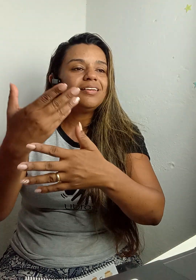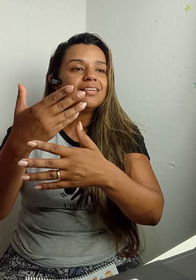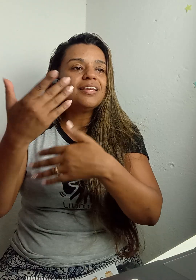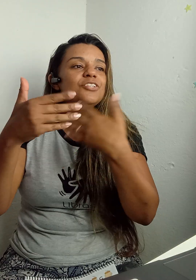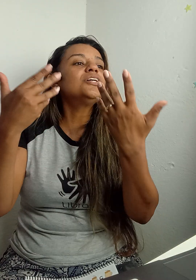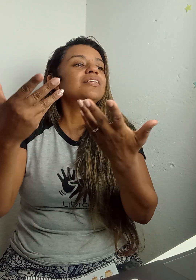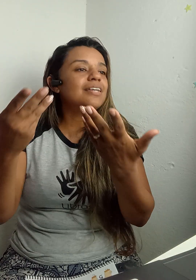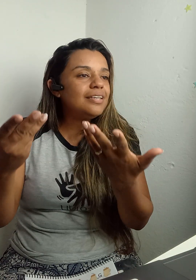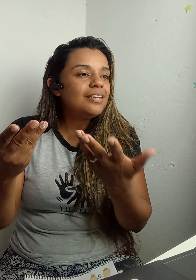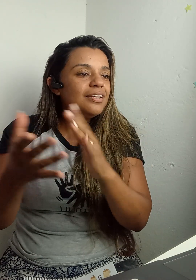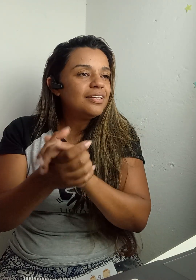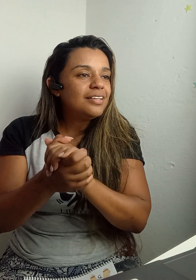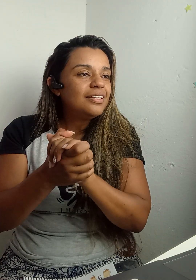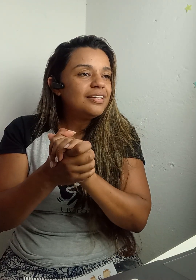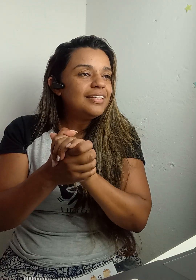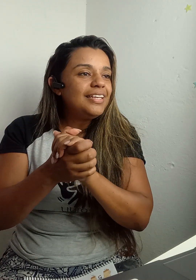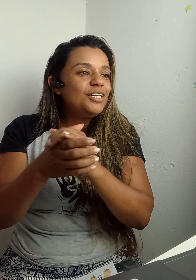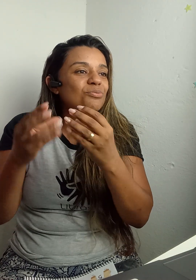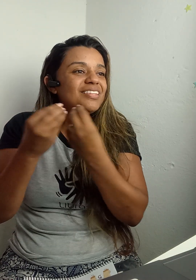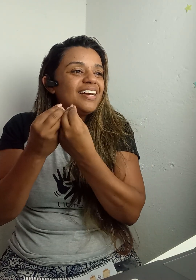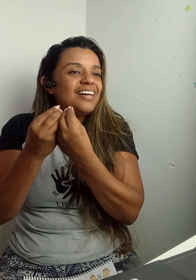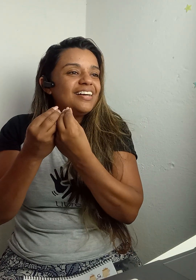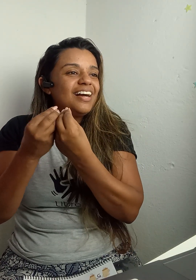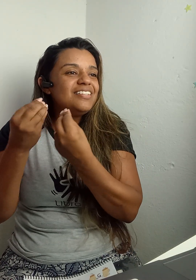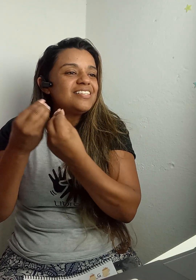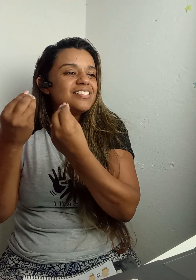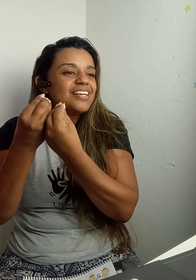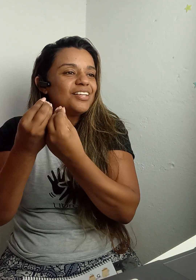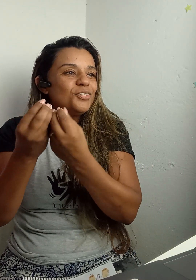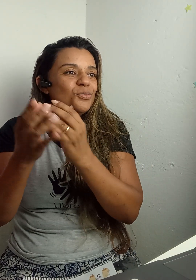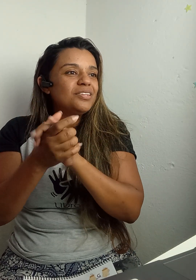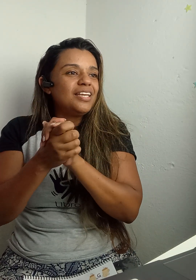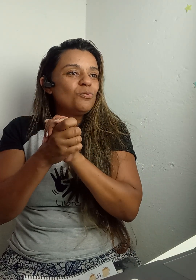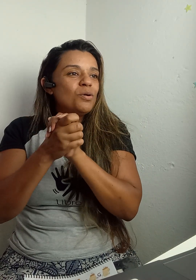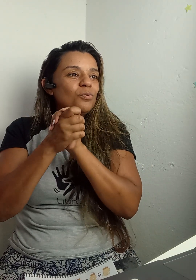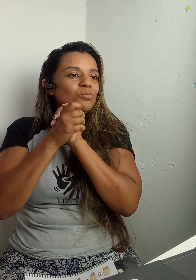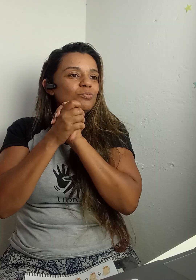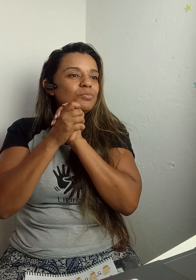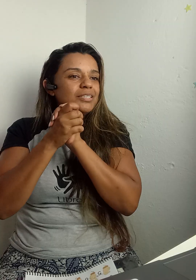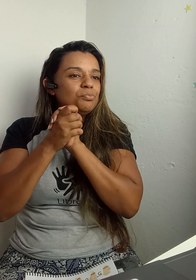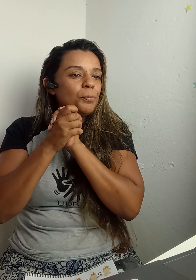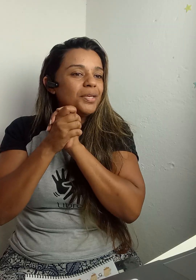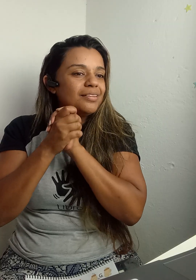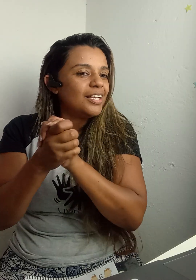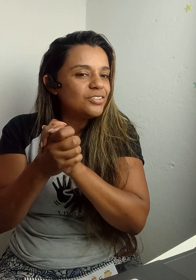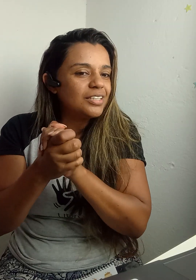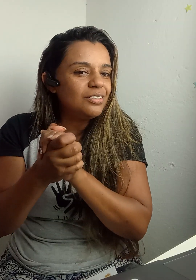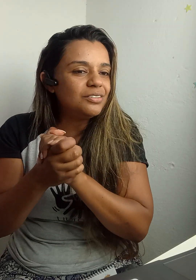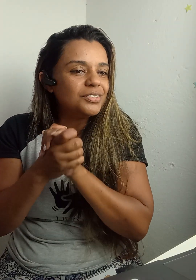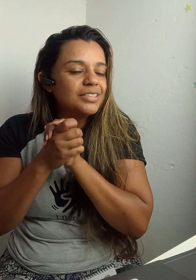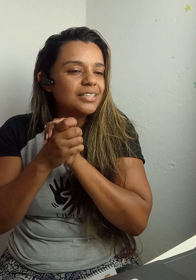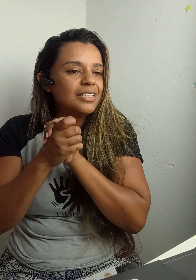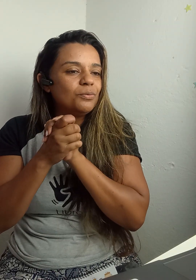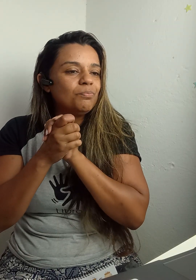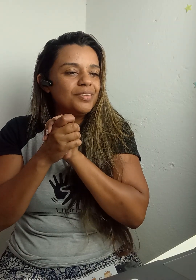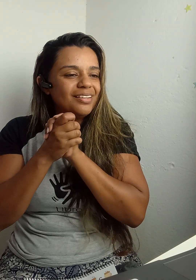O que adianta aí? E não tá alicerçado, e não ter uma propriedade daquilo que você tá querendo,